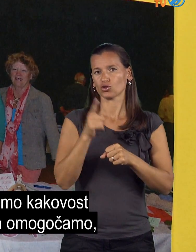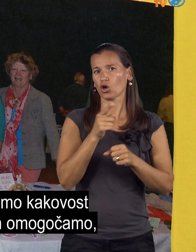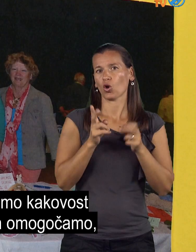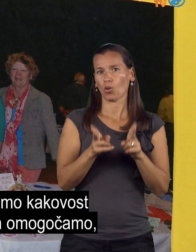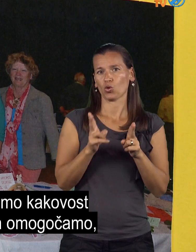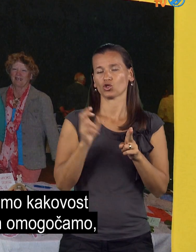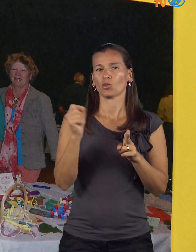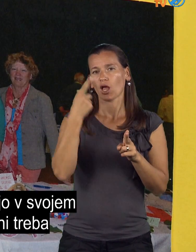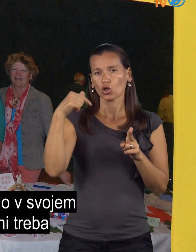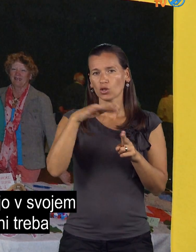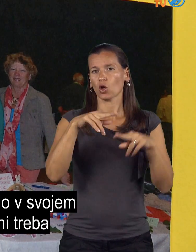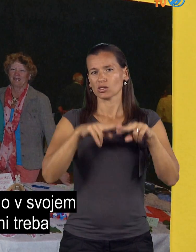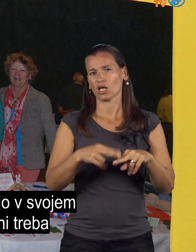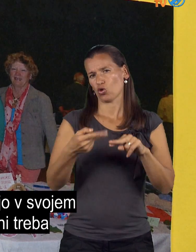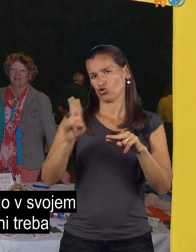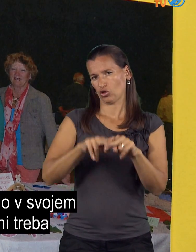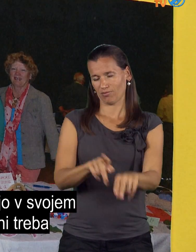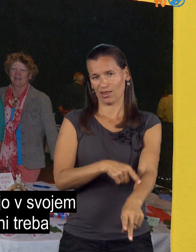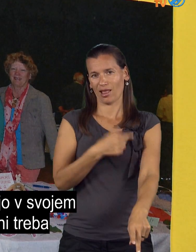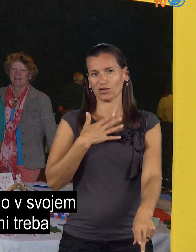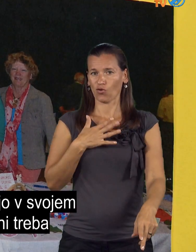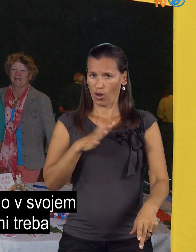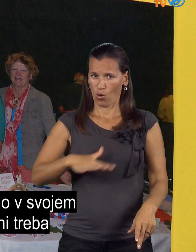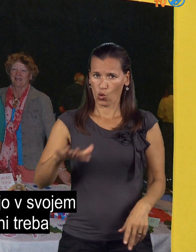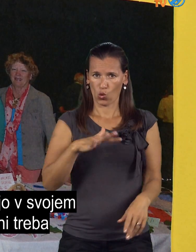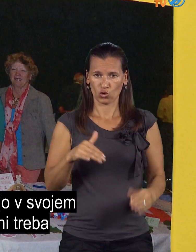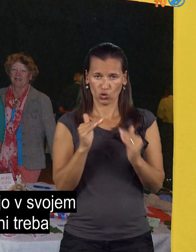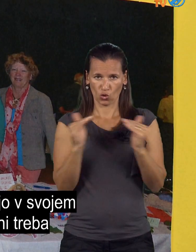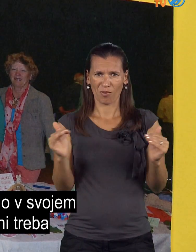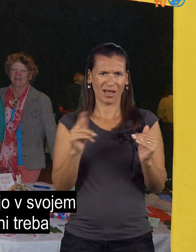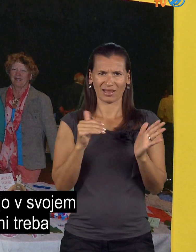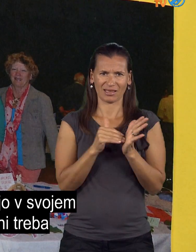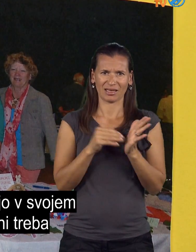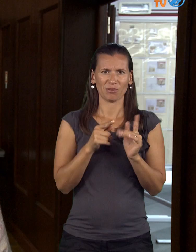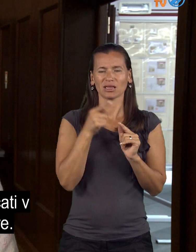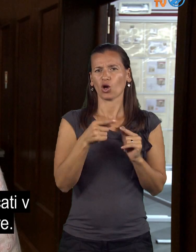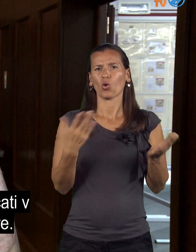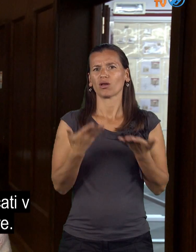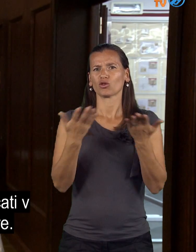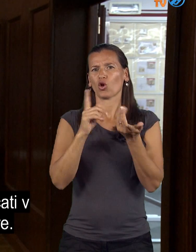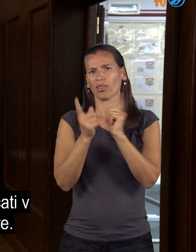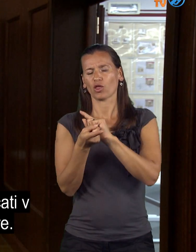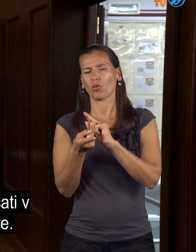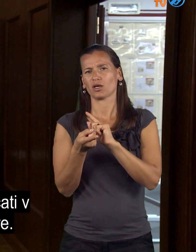in pa omogočamo, da ljudje ostanejo čim dlje v svojem okolju doma, da jih ni treba tako hitro